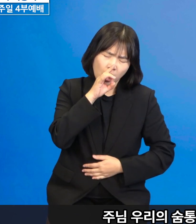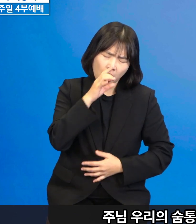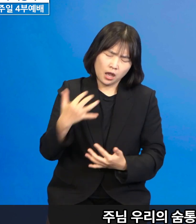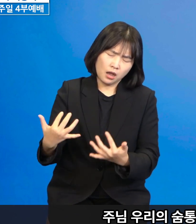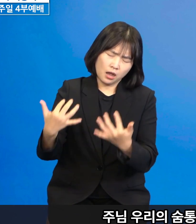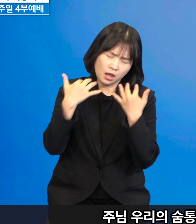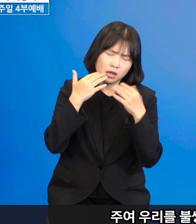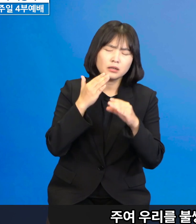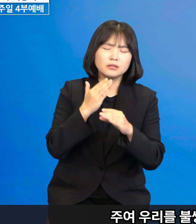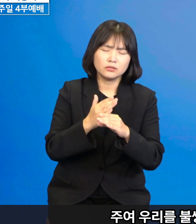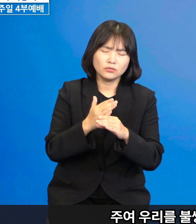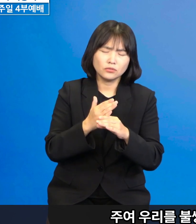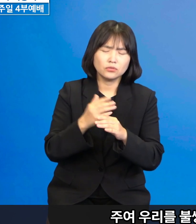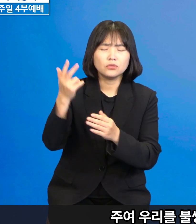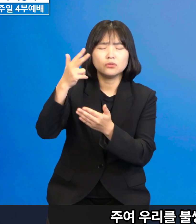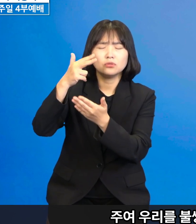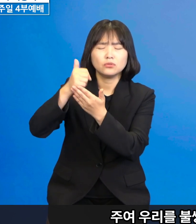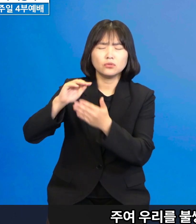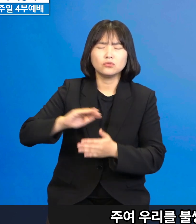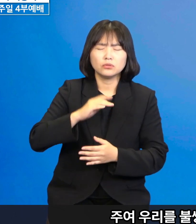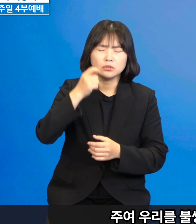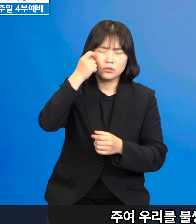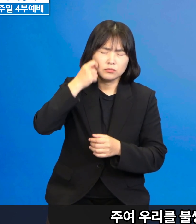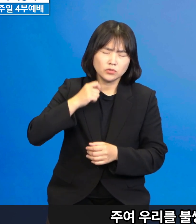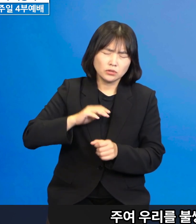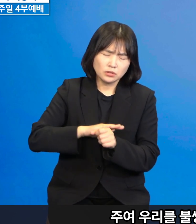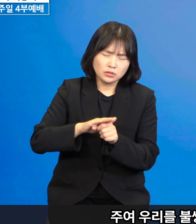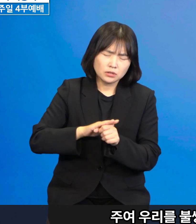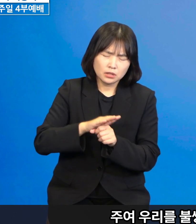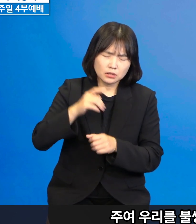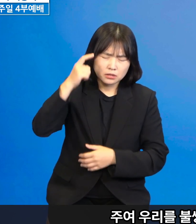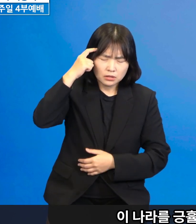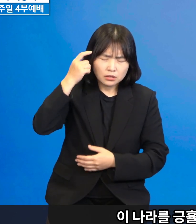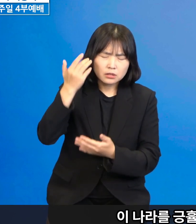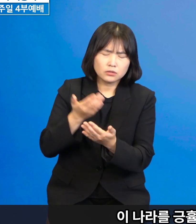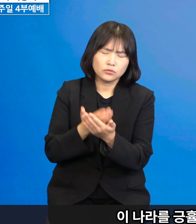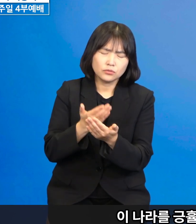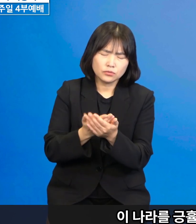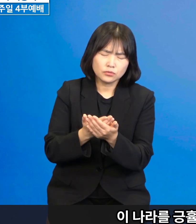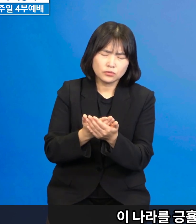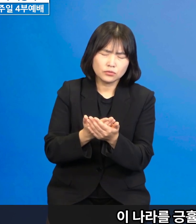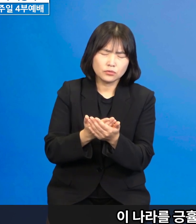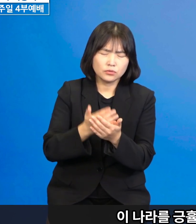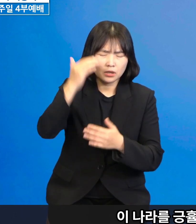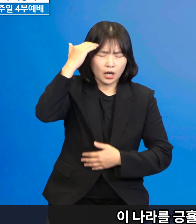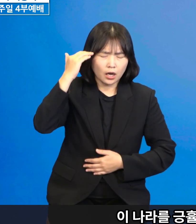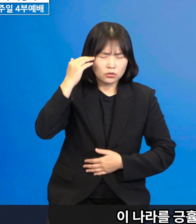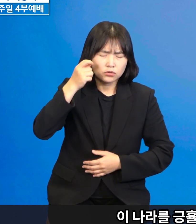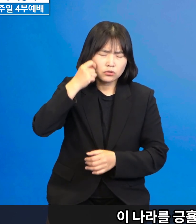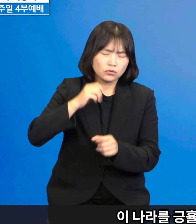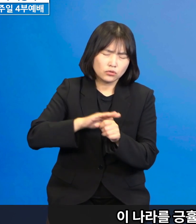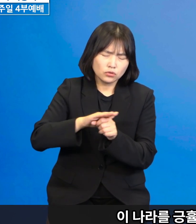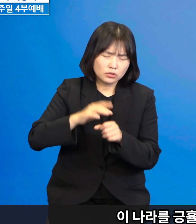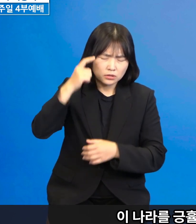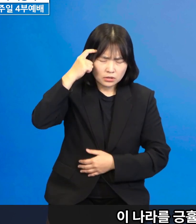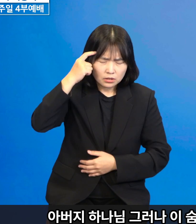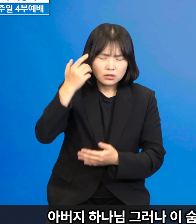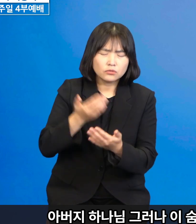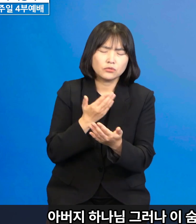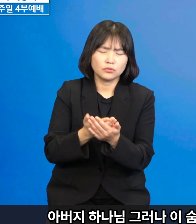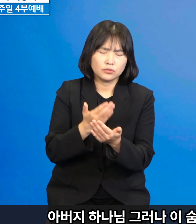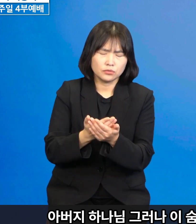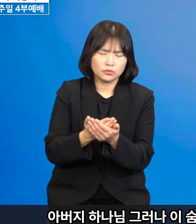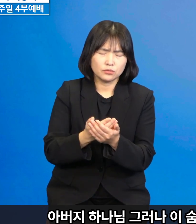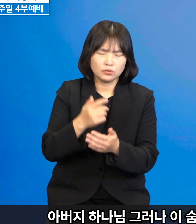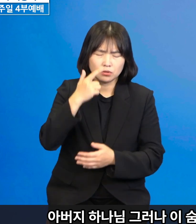있습니다. 주여, 우리를 불쌍히 여겨 주시옵소서. 이 나라를 긍휼히 여겨 주시옵소서.